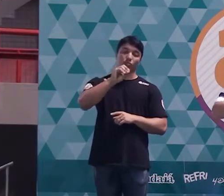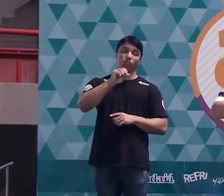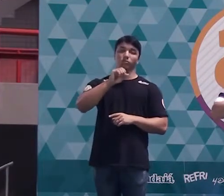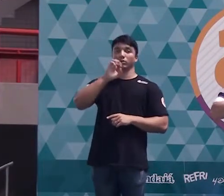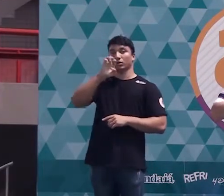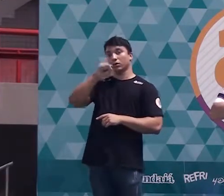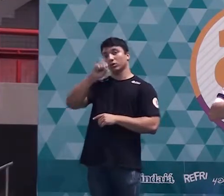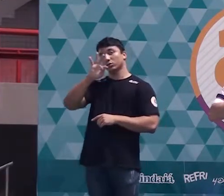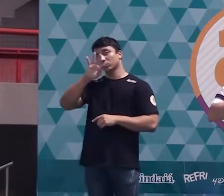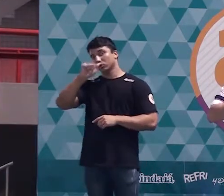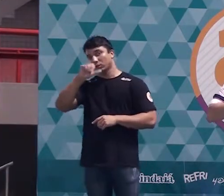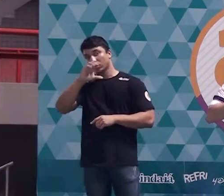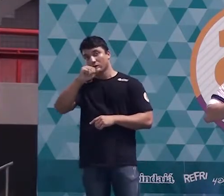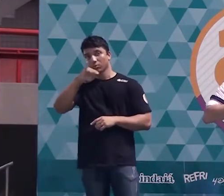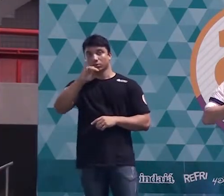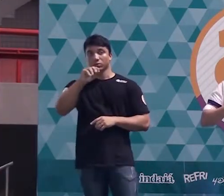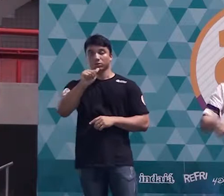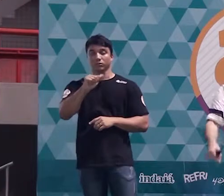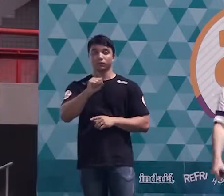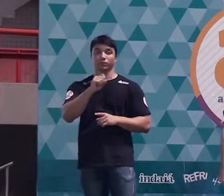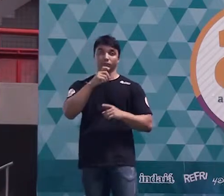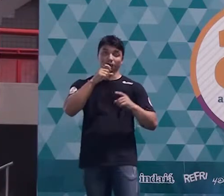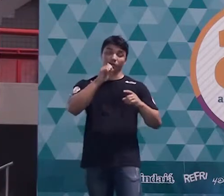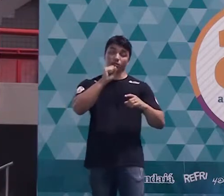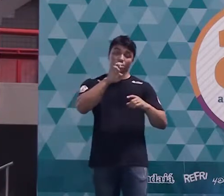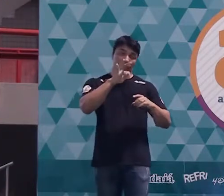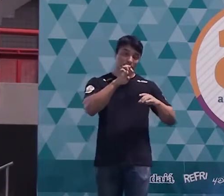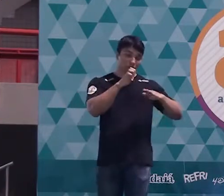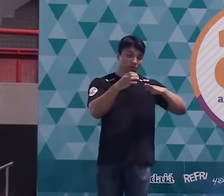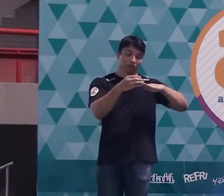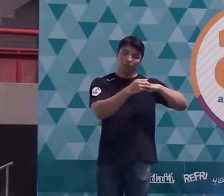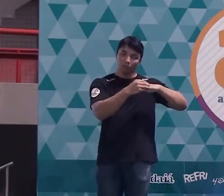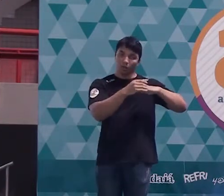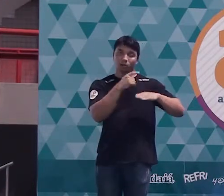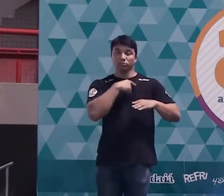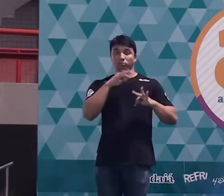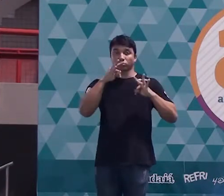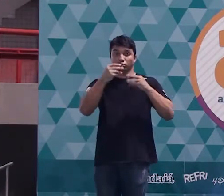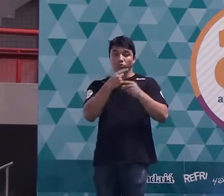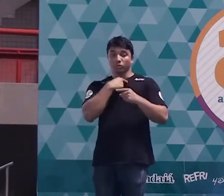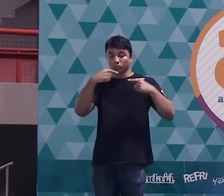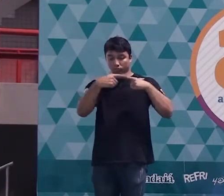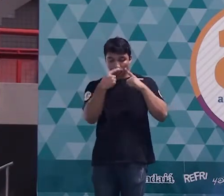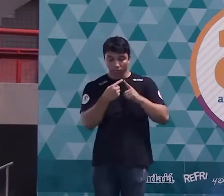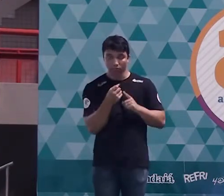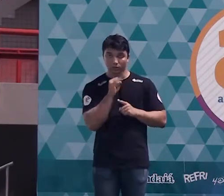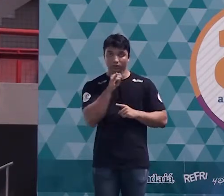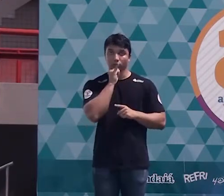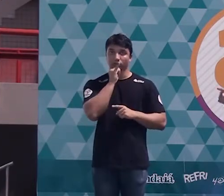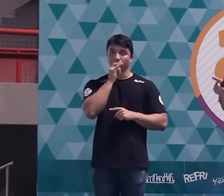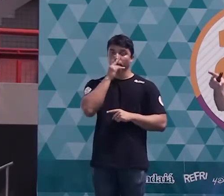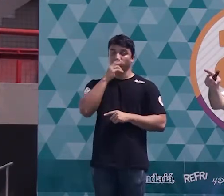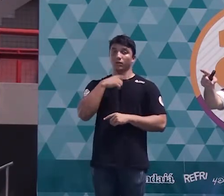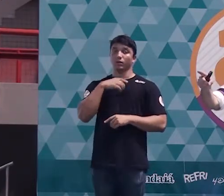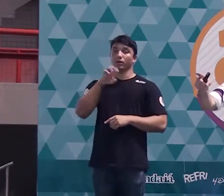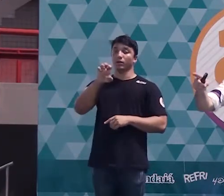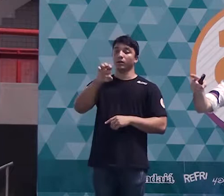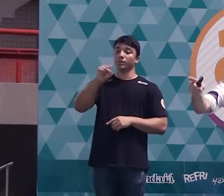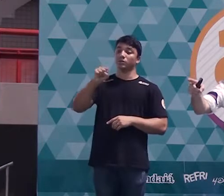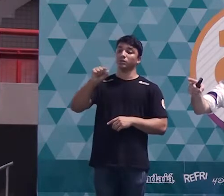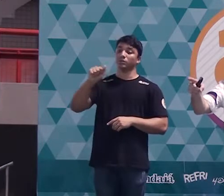esta camisa que eu estou vestindo, este sapato que eu estou calçando. Agora,